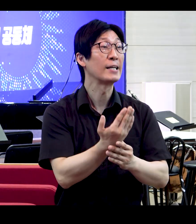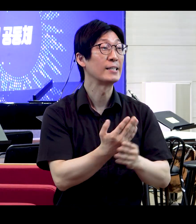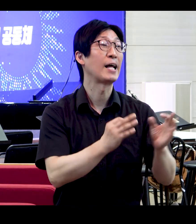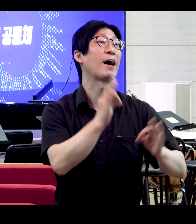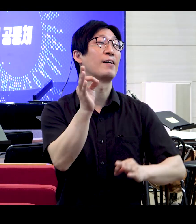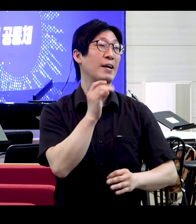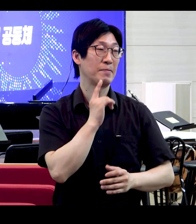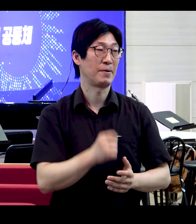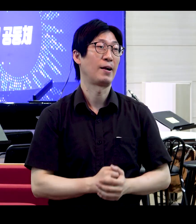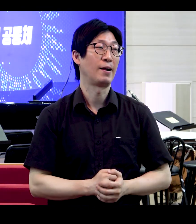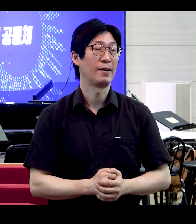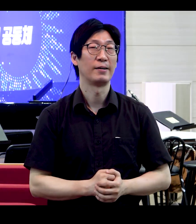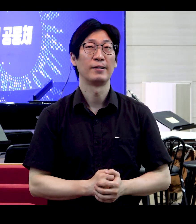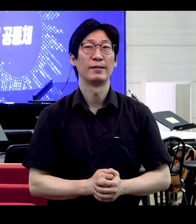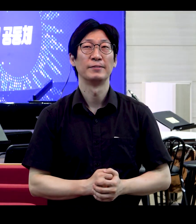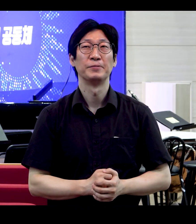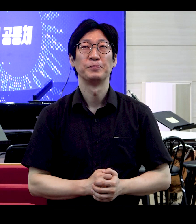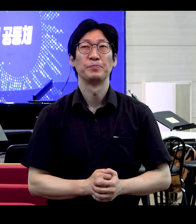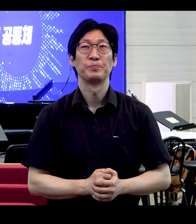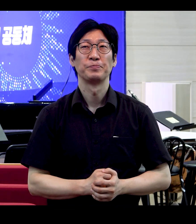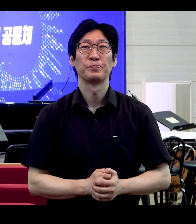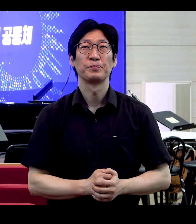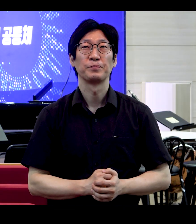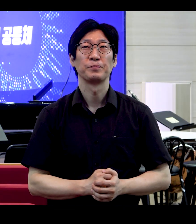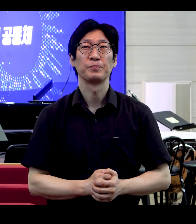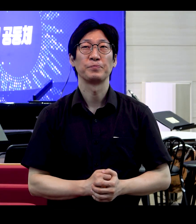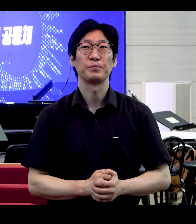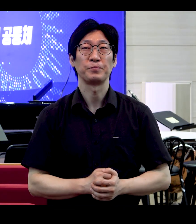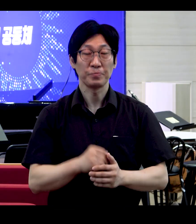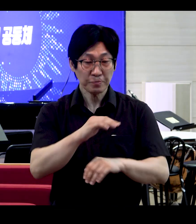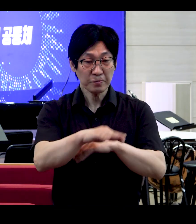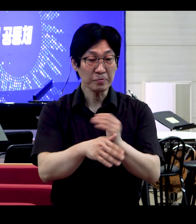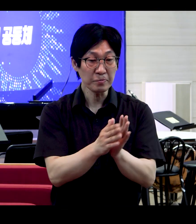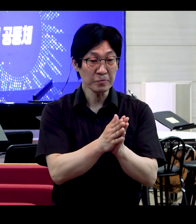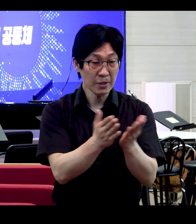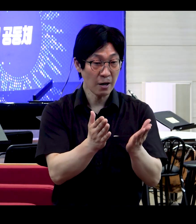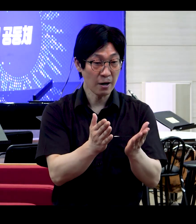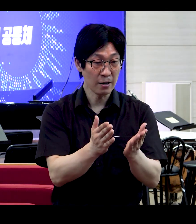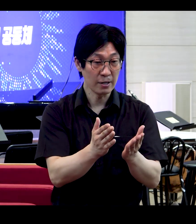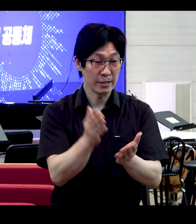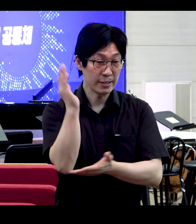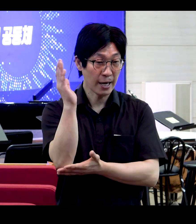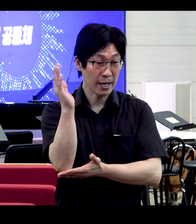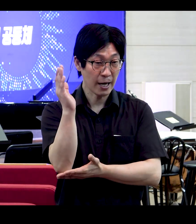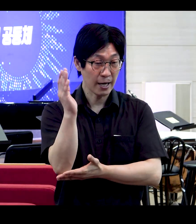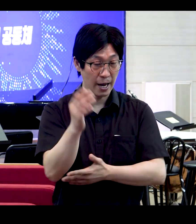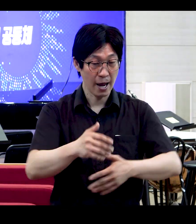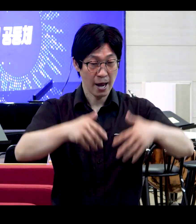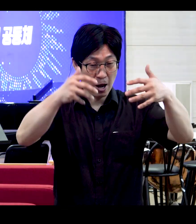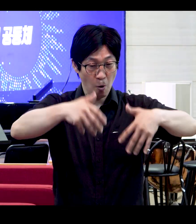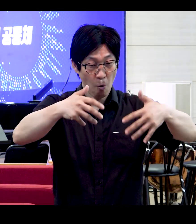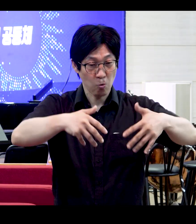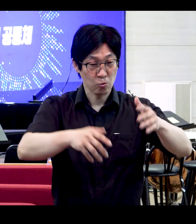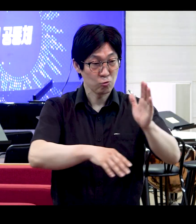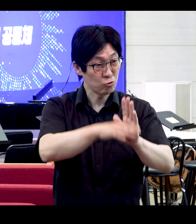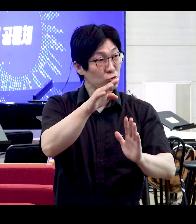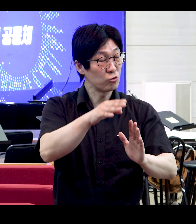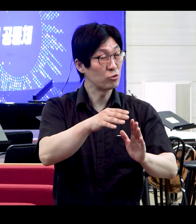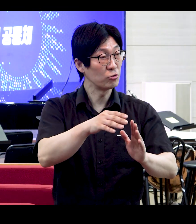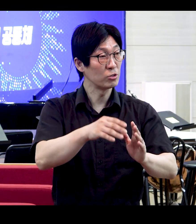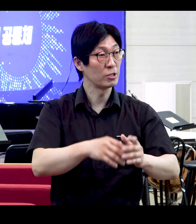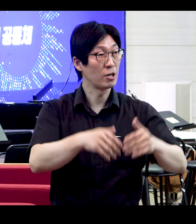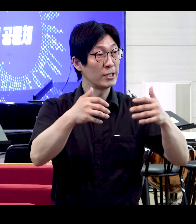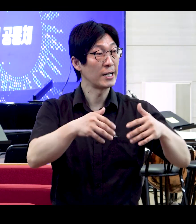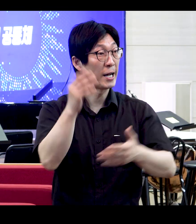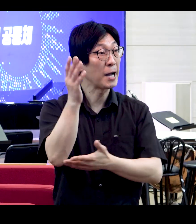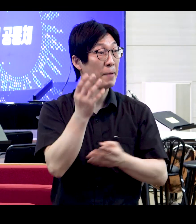성경 말고도 그 여러 고대 이야기들 가운데 홍수 이야기가 언급되는 게 굉장히 많아요. 그리고